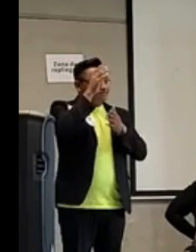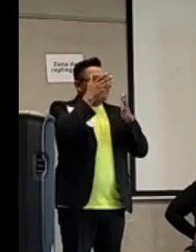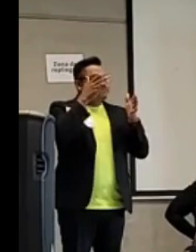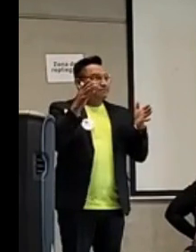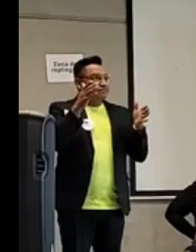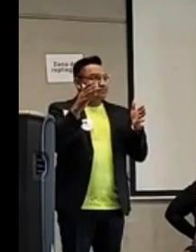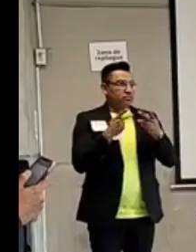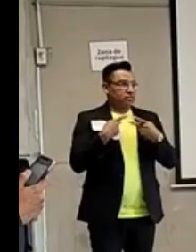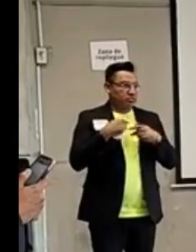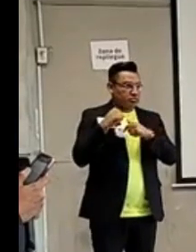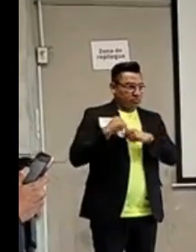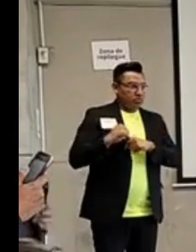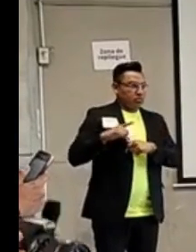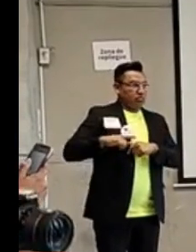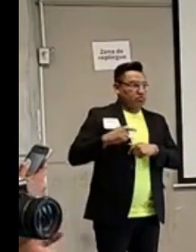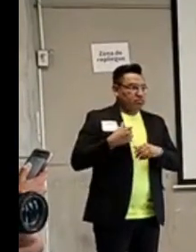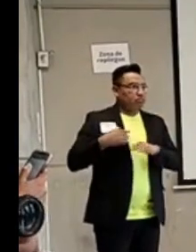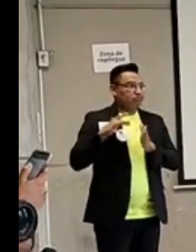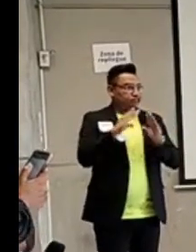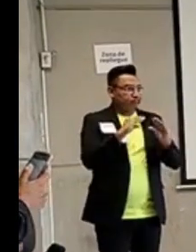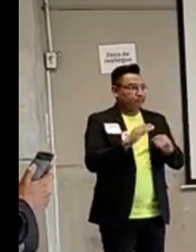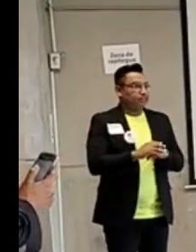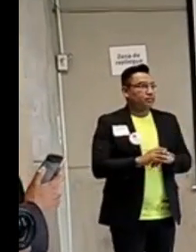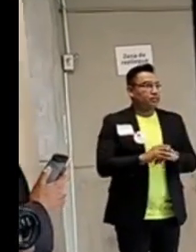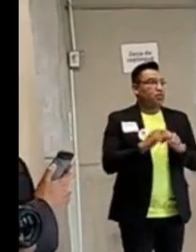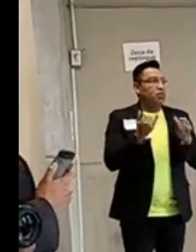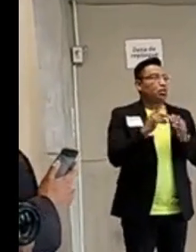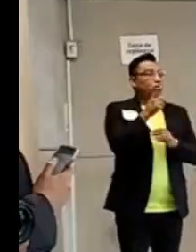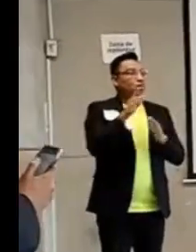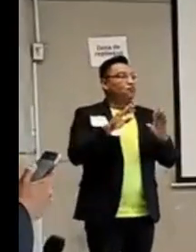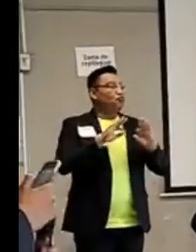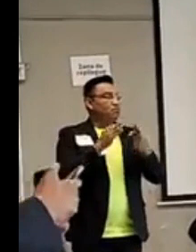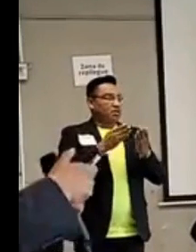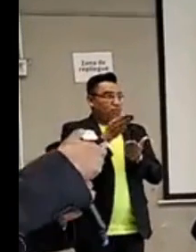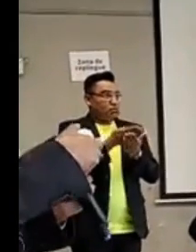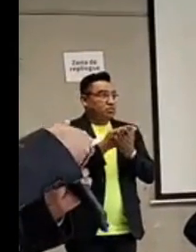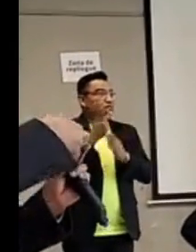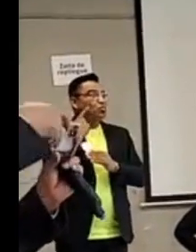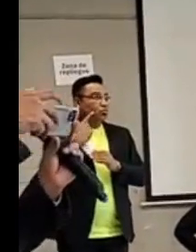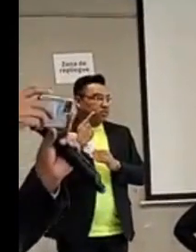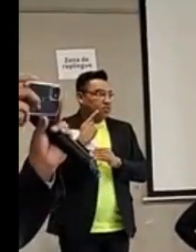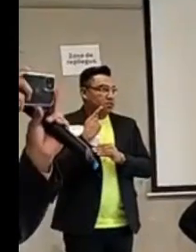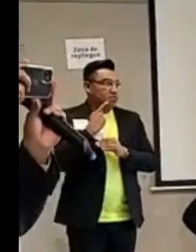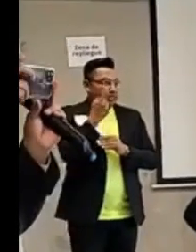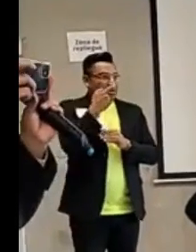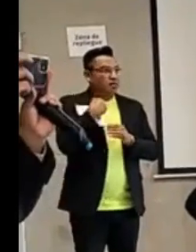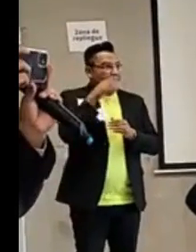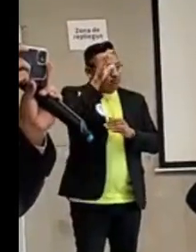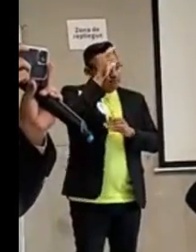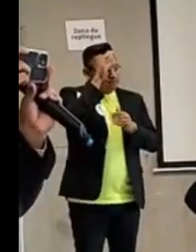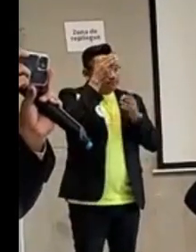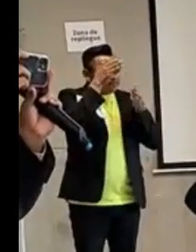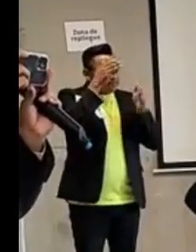con discapacidad pero todo parte de una política pública de una política pública con conciencia